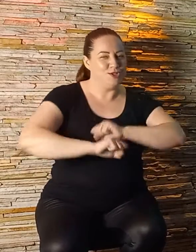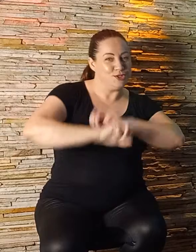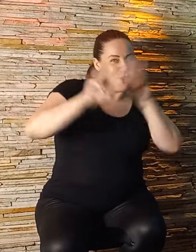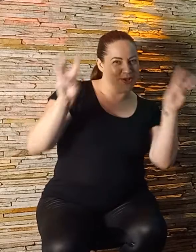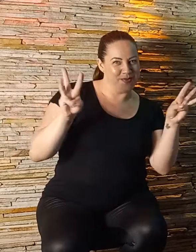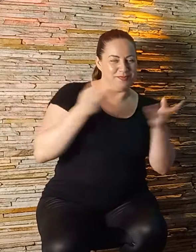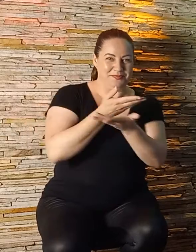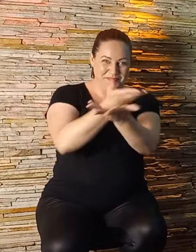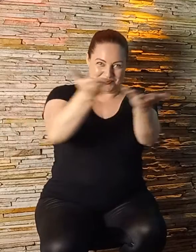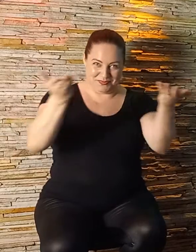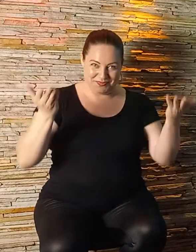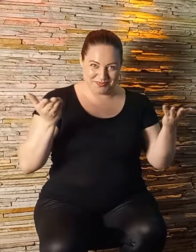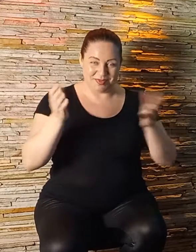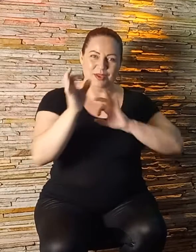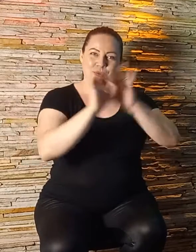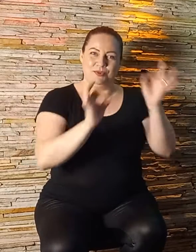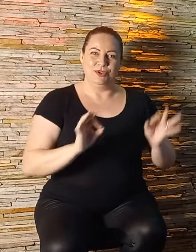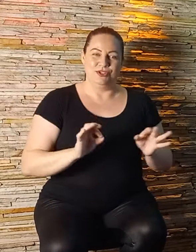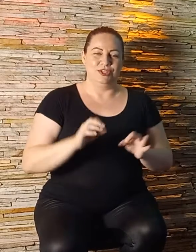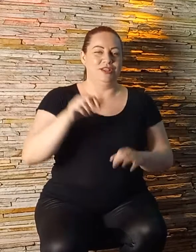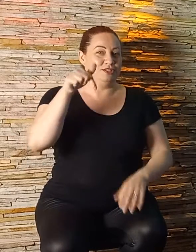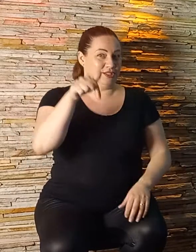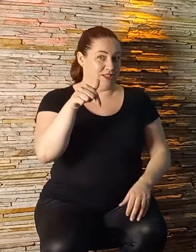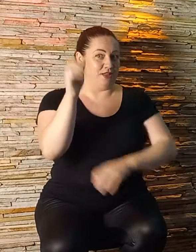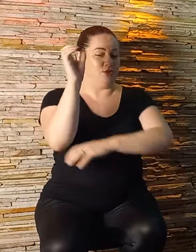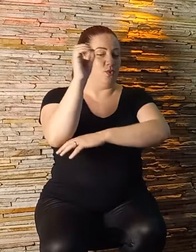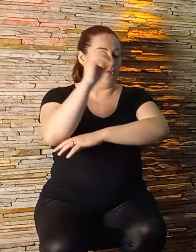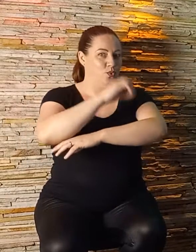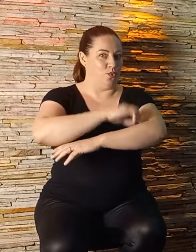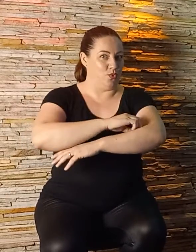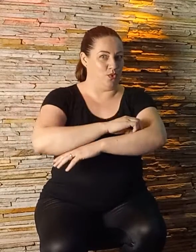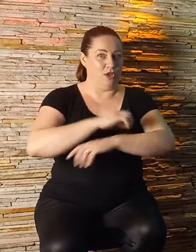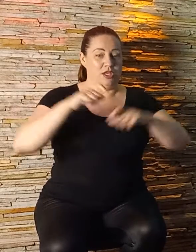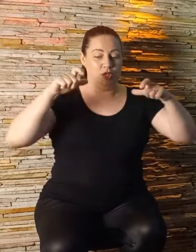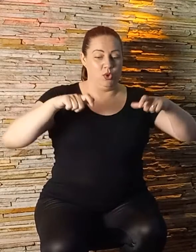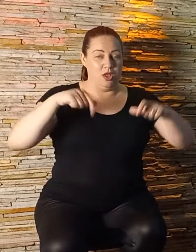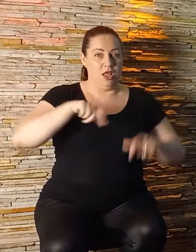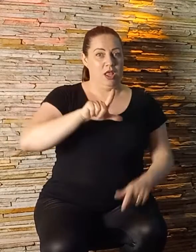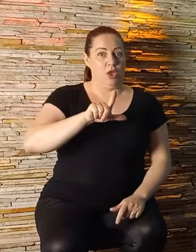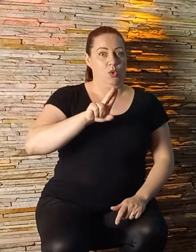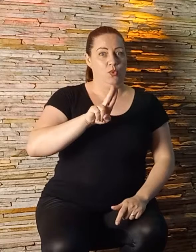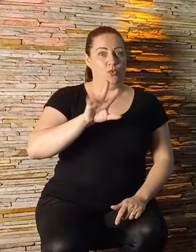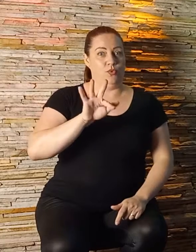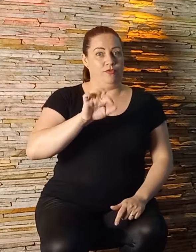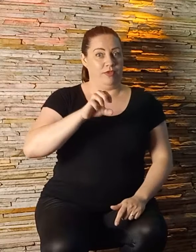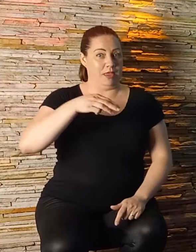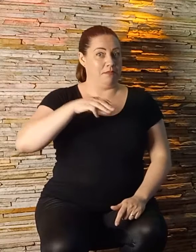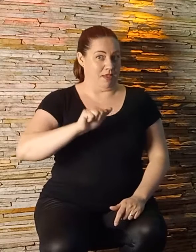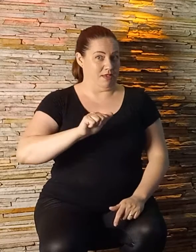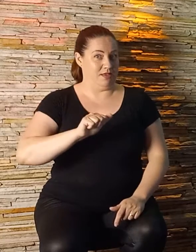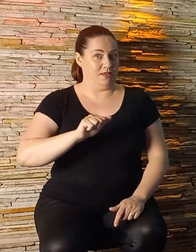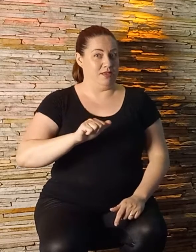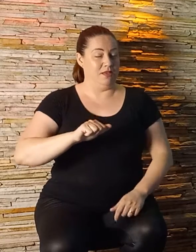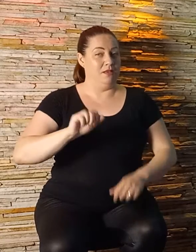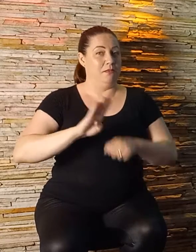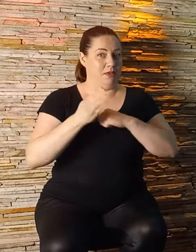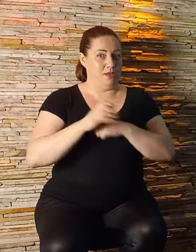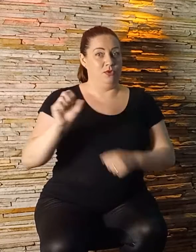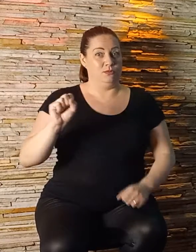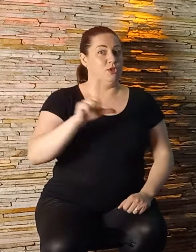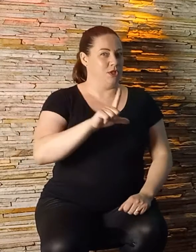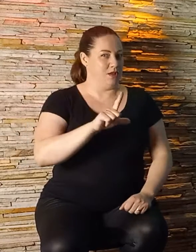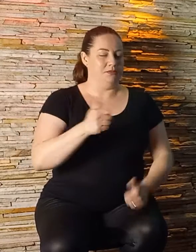chão para o projeto do sétimo entardecer no estúdio lofema aqui no Simões Lopes tá bem